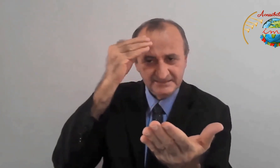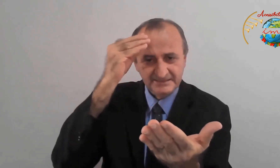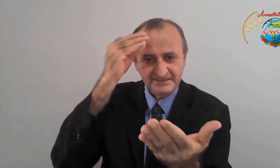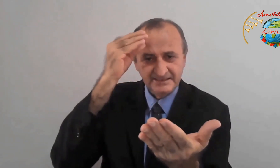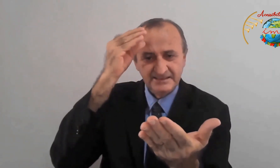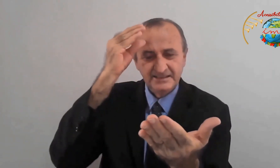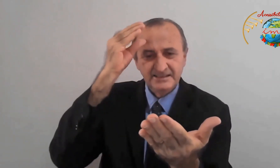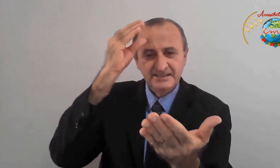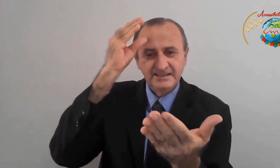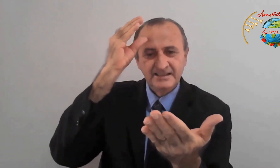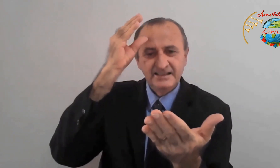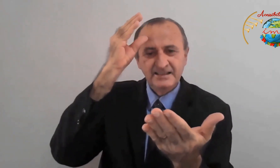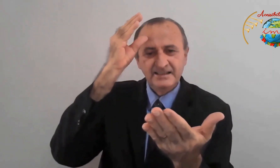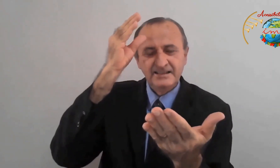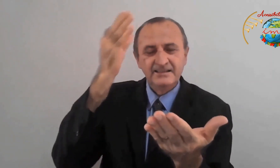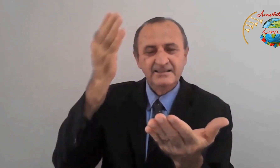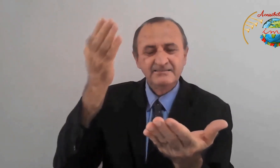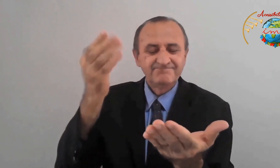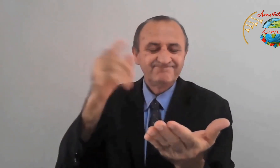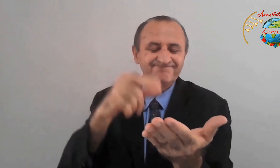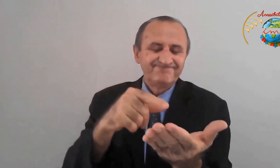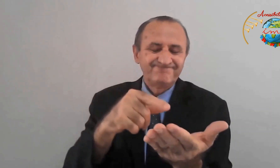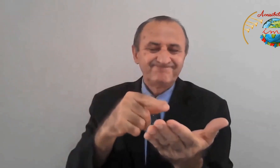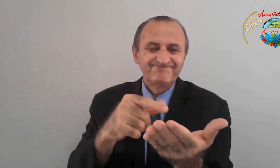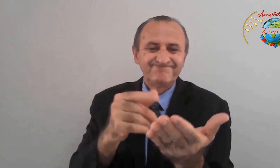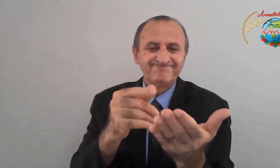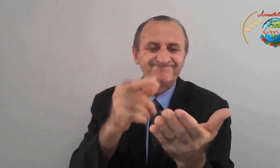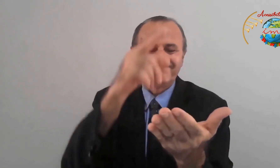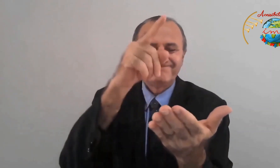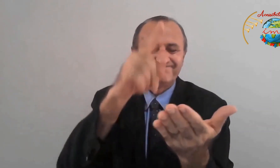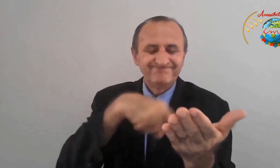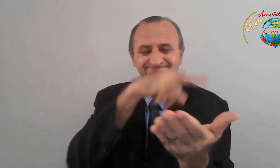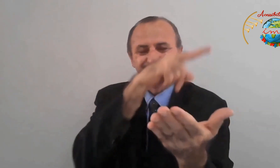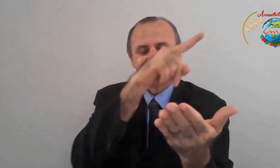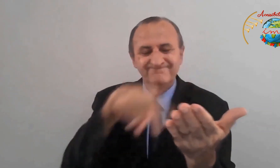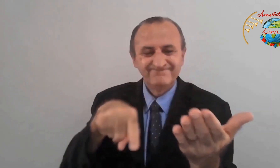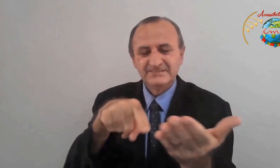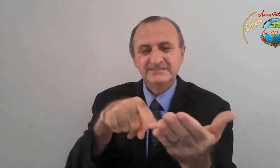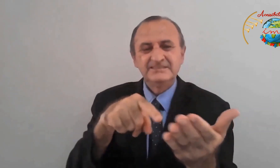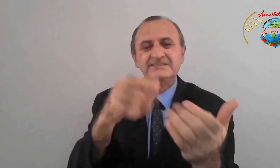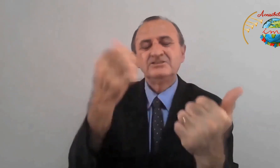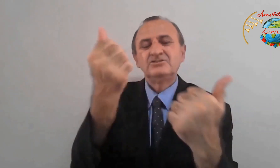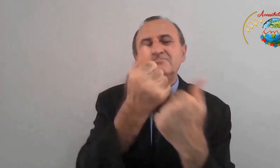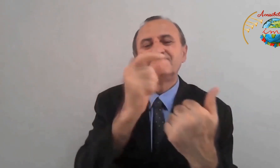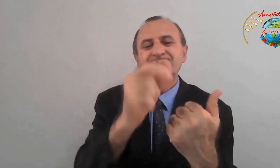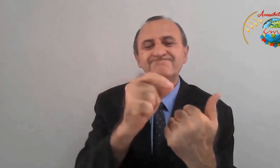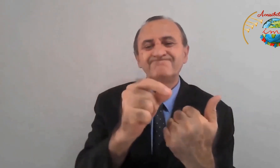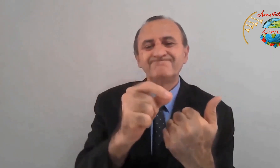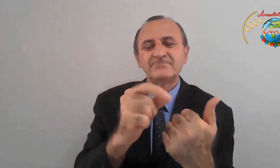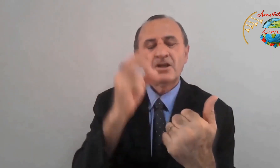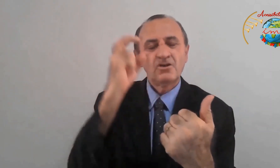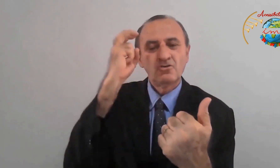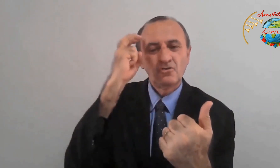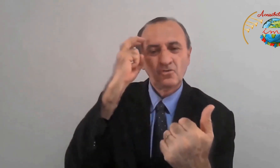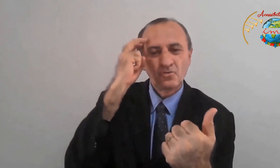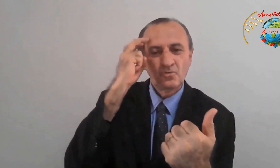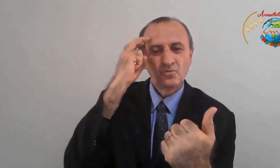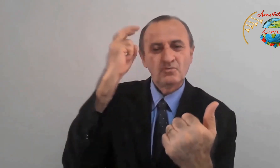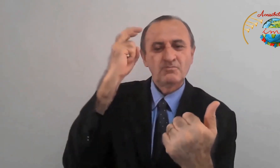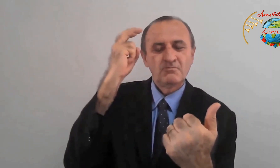perderam o conhecimento da palavra de Deus. E esse conhecimento então da Bíblia que foi anulado, foi substituído o